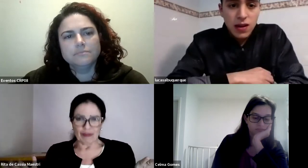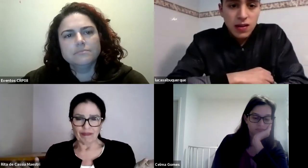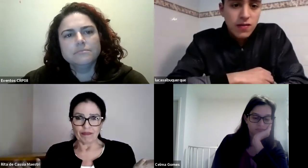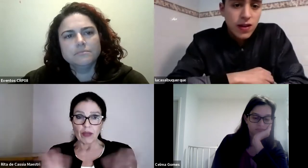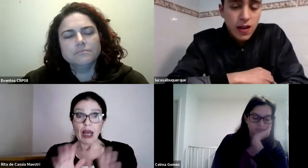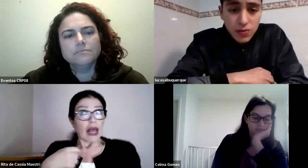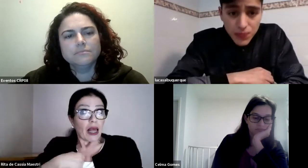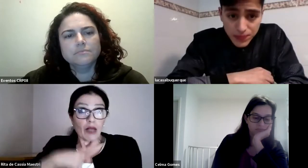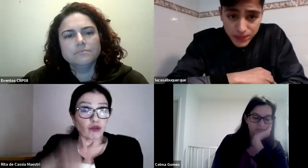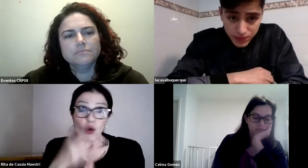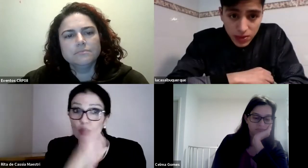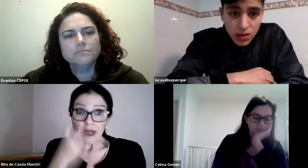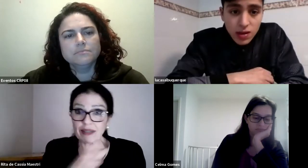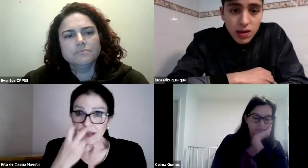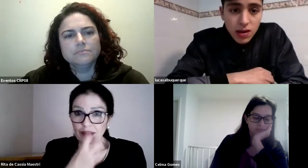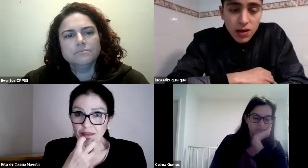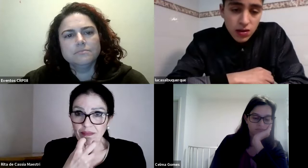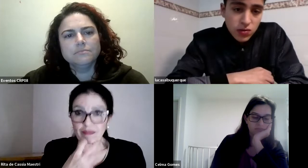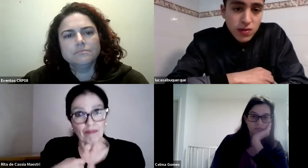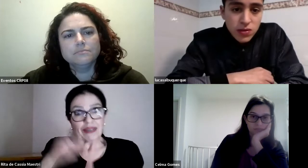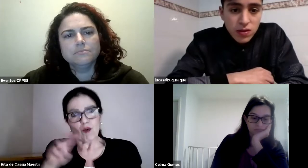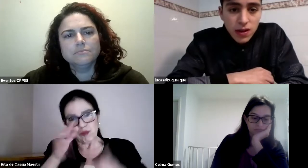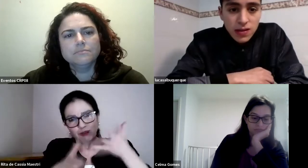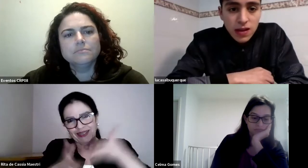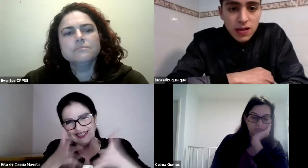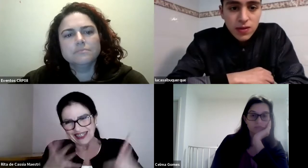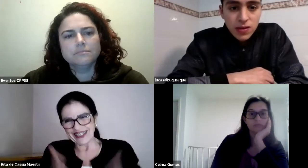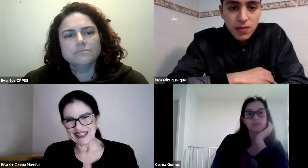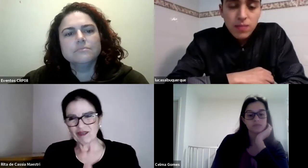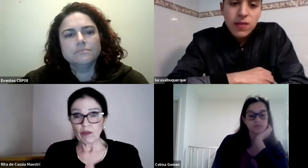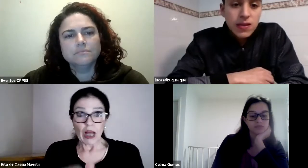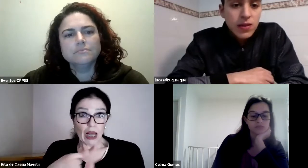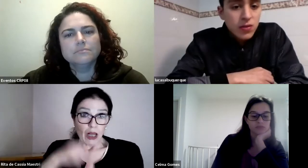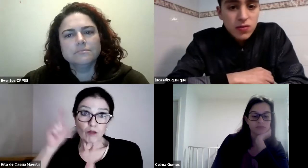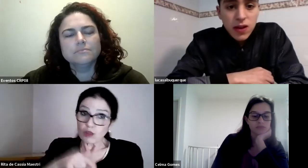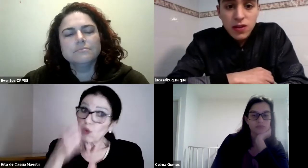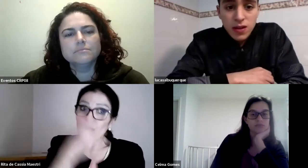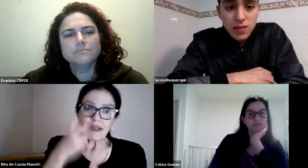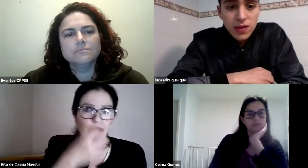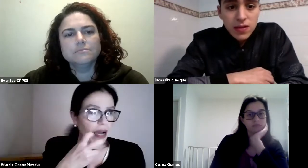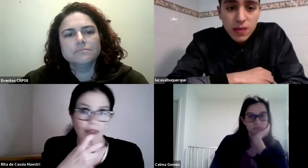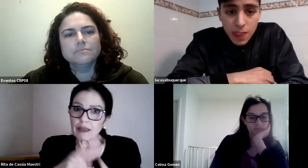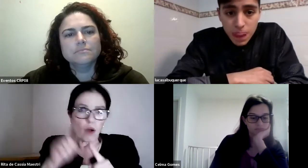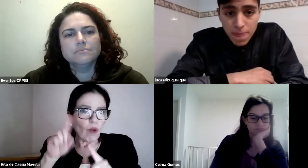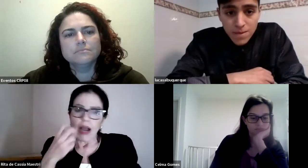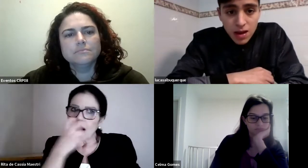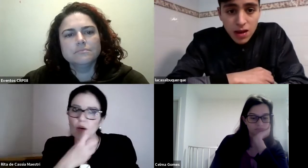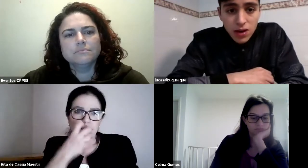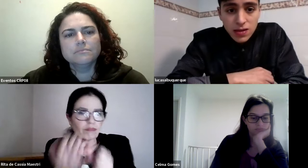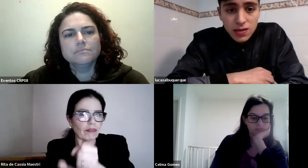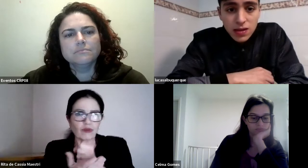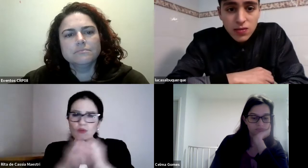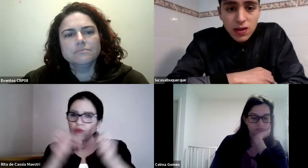Ele é livre, claro. Eu sou uma surda oralizada, por exemplo, mas também sou usuário de Libras.